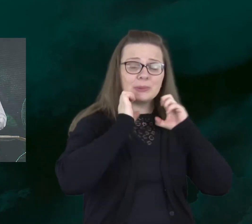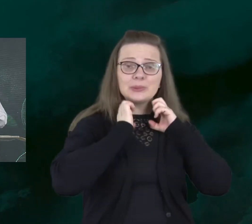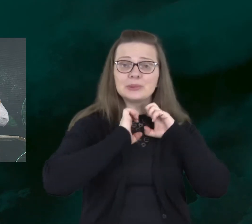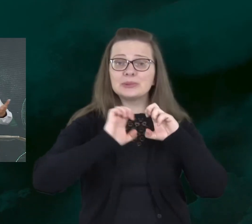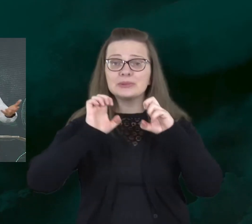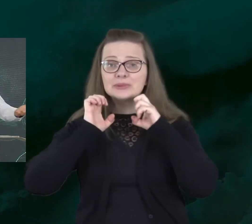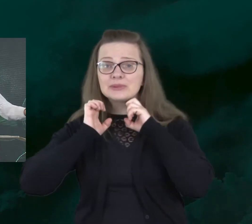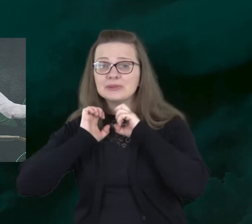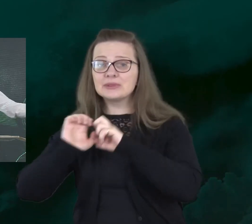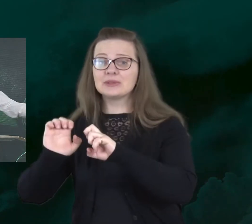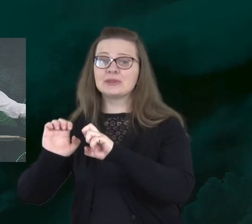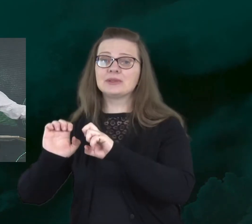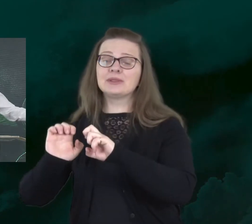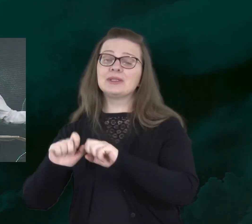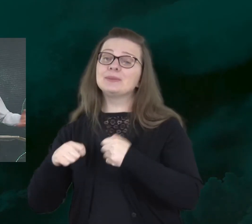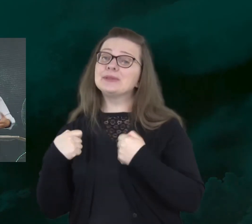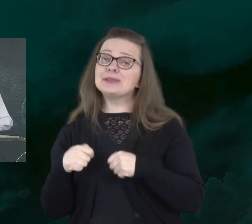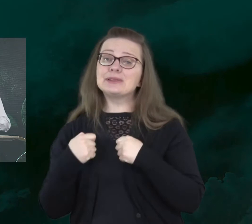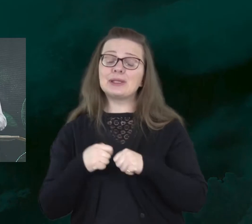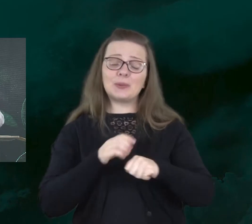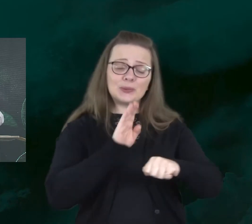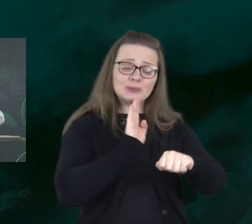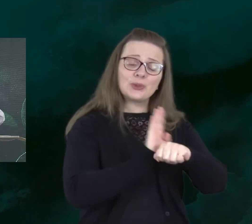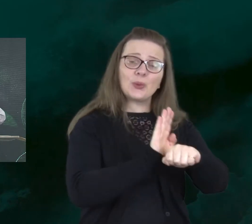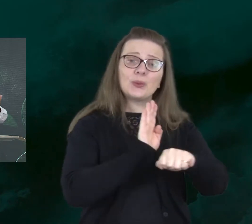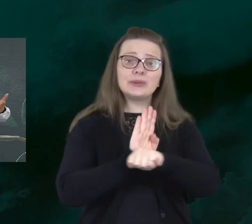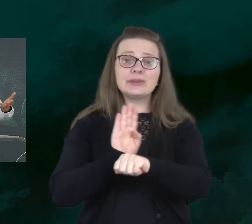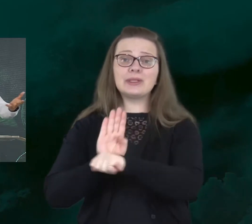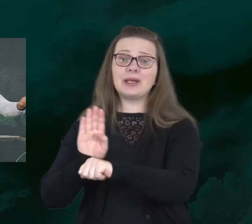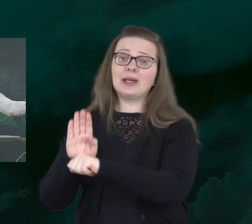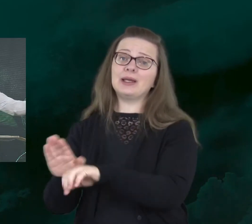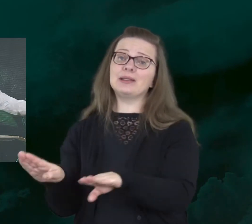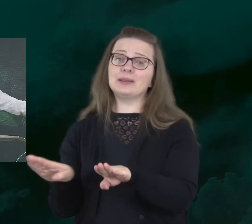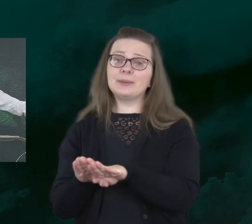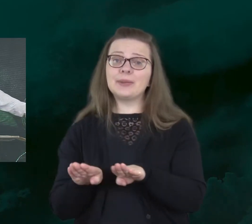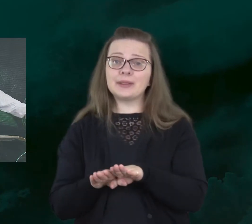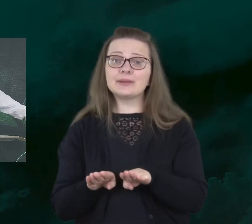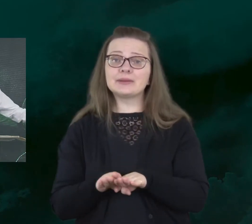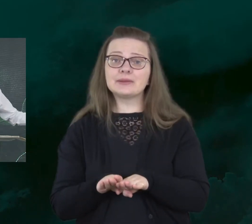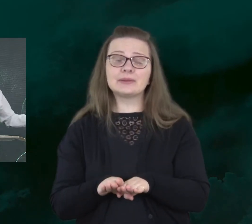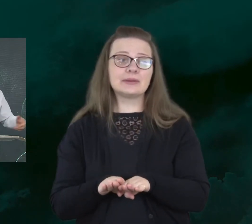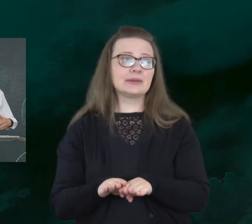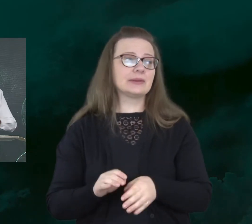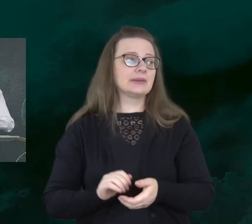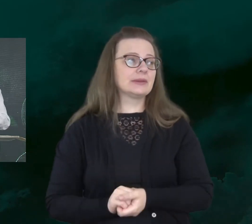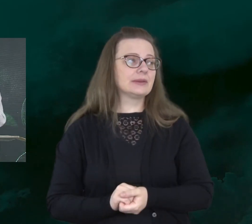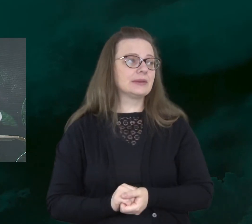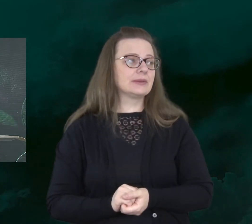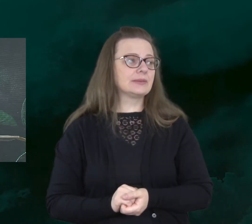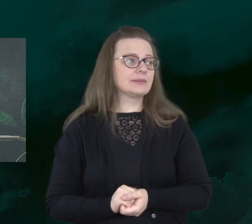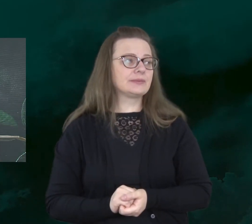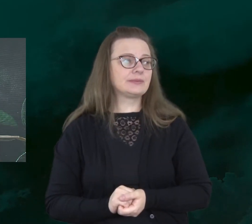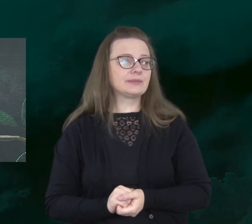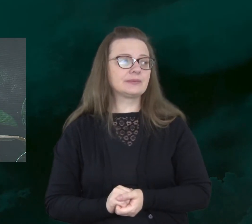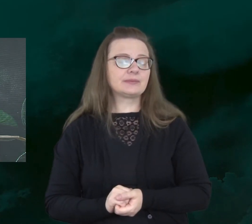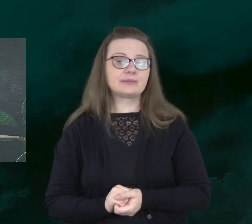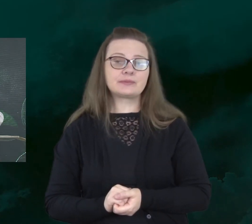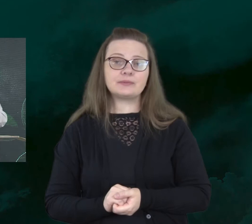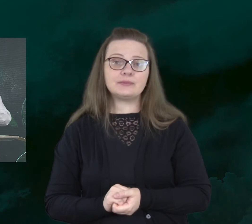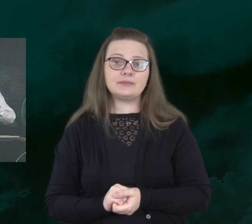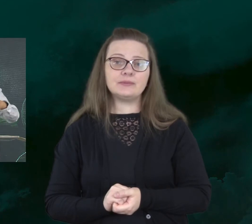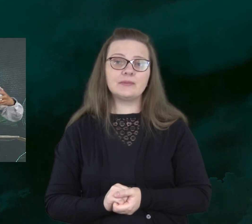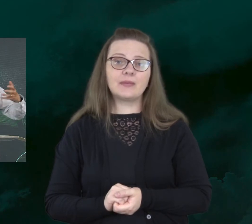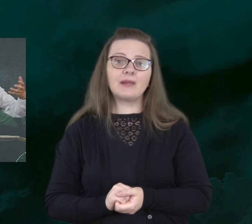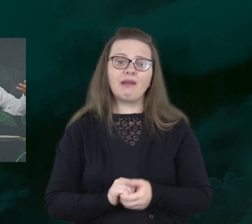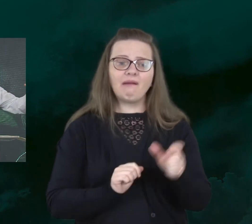estender a nossa rede de proteção e de cuidado. Essas pessoas que estão sendo ganhas por meio da comportagem dinâmica, por